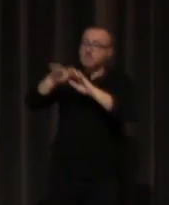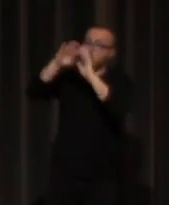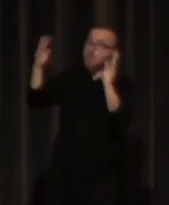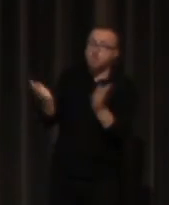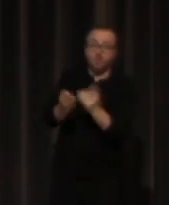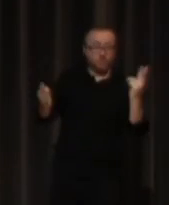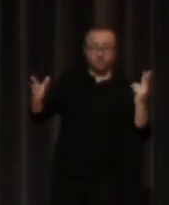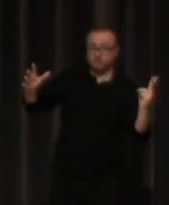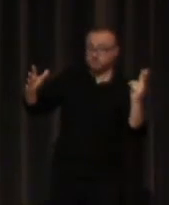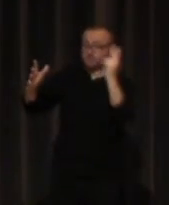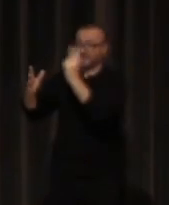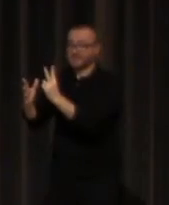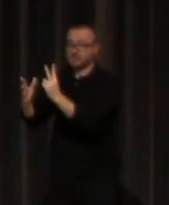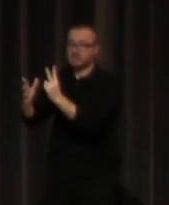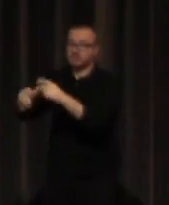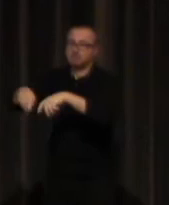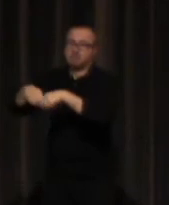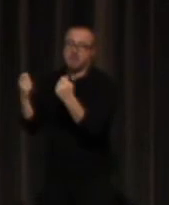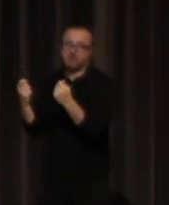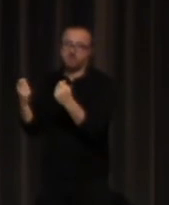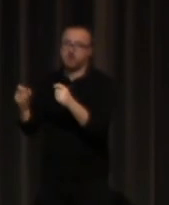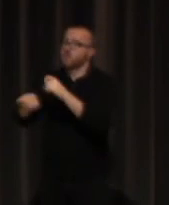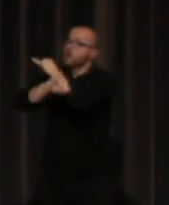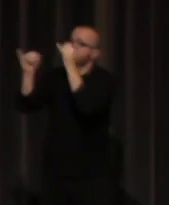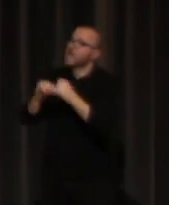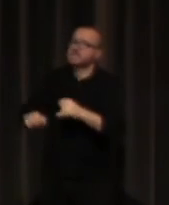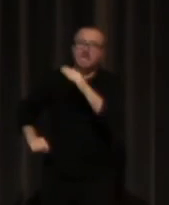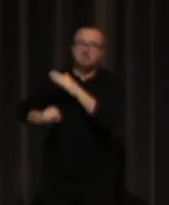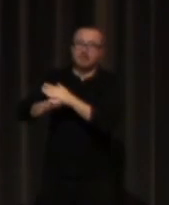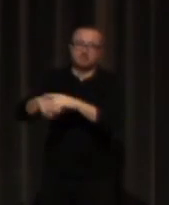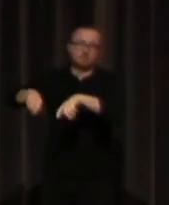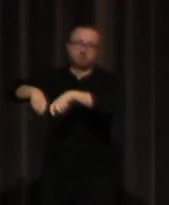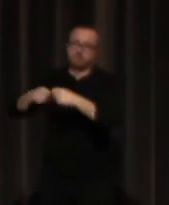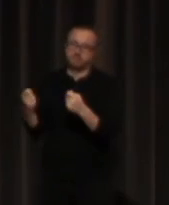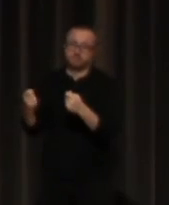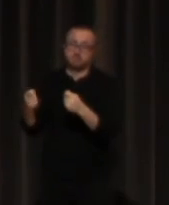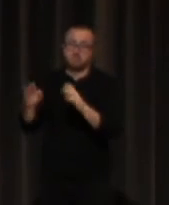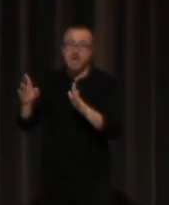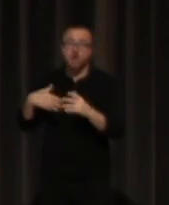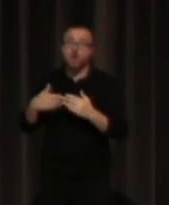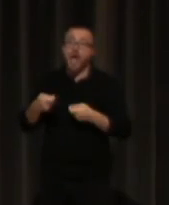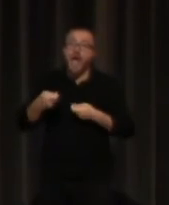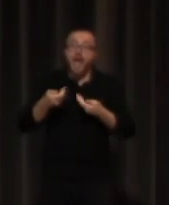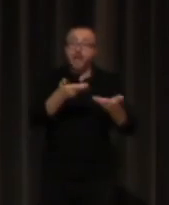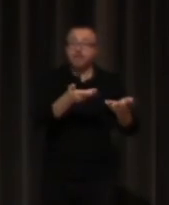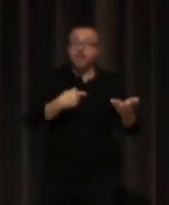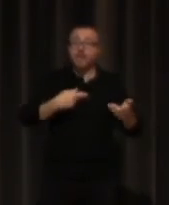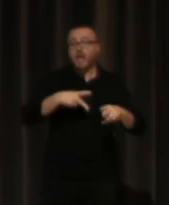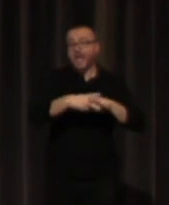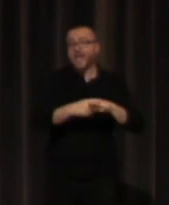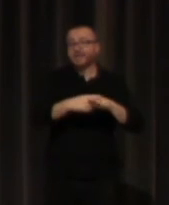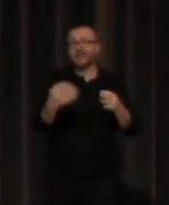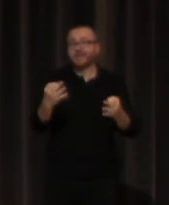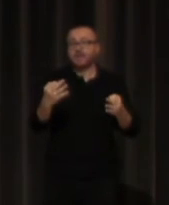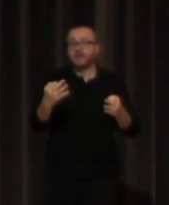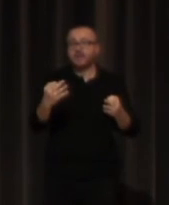un cop experimentada aquesta plenitud? Això és el que fa la poesia, guardar el que es pot.